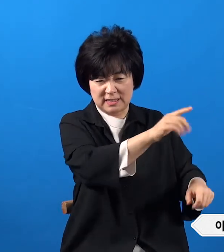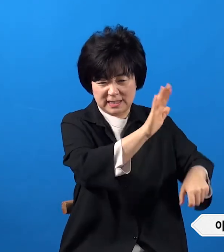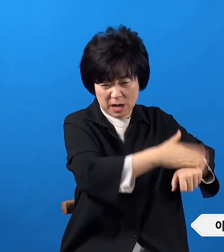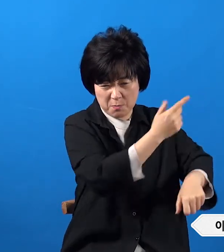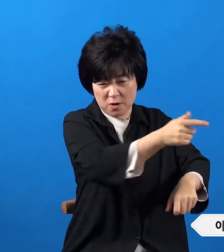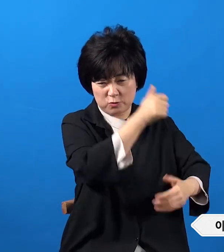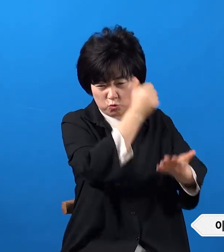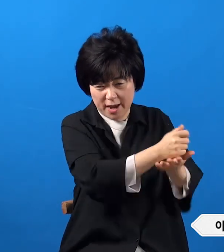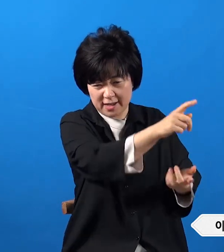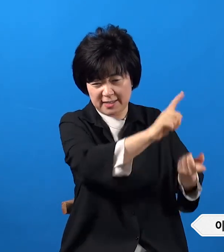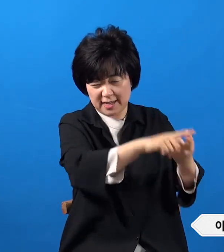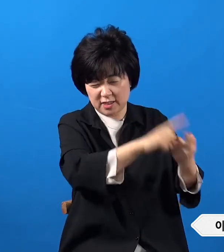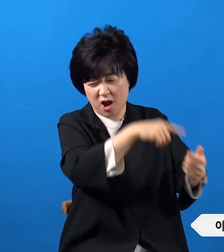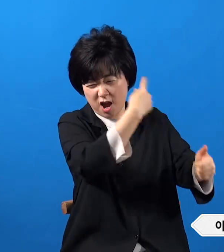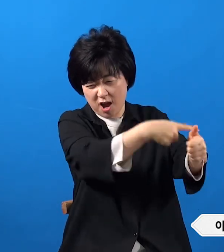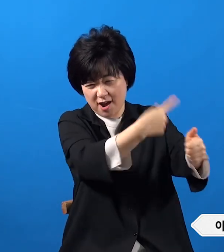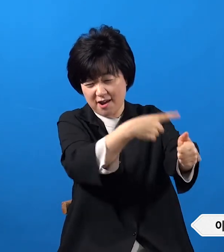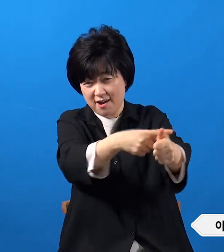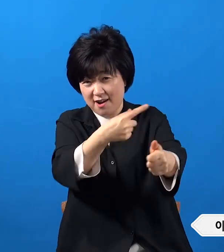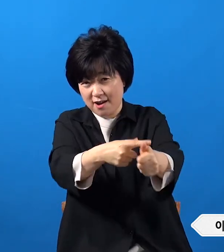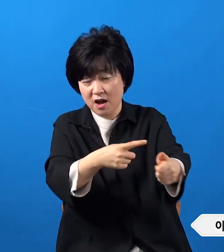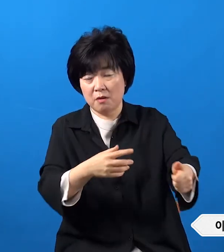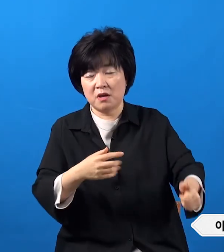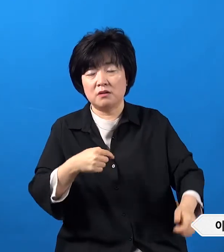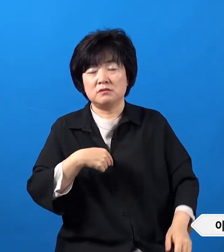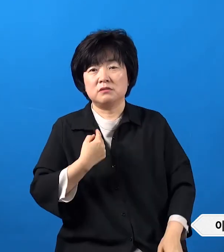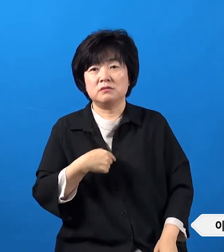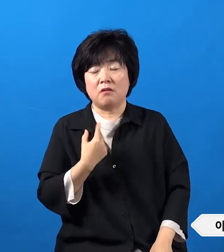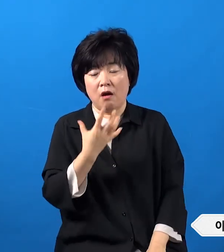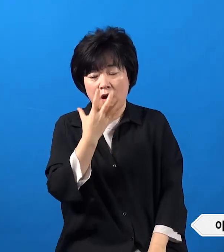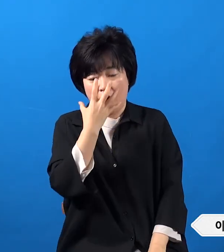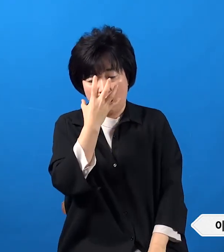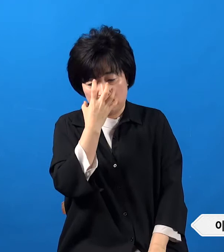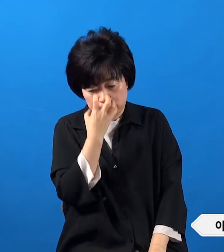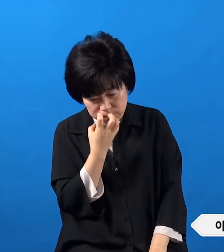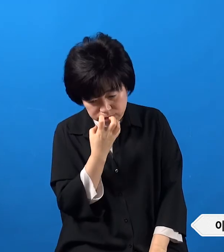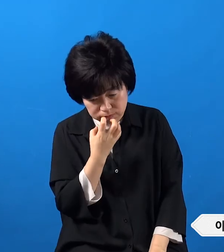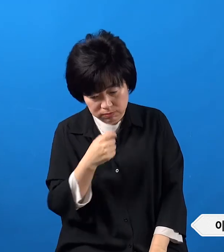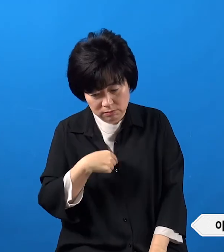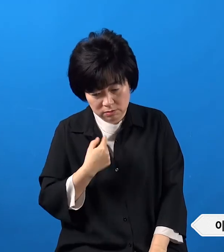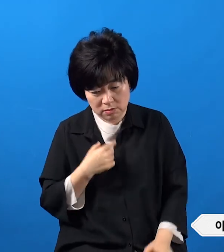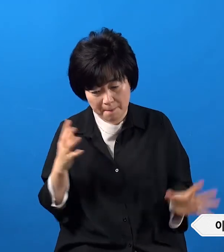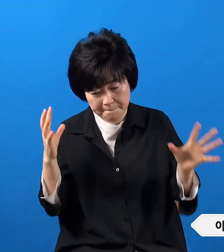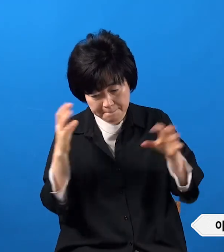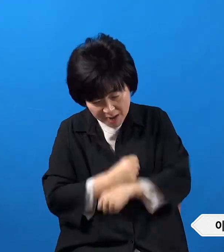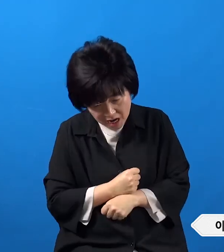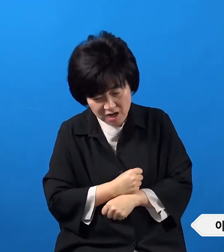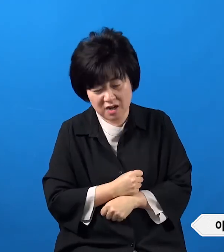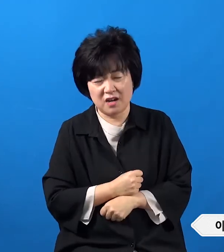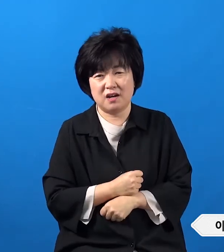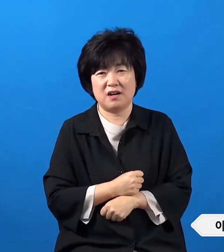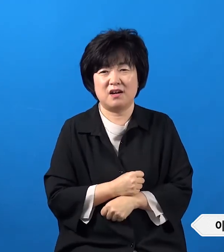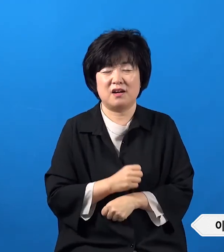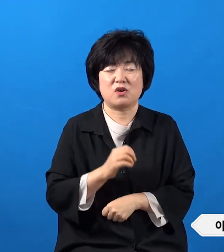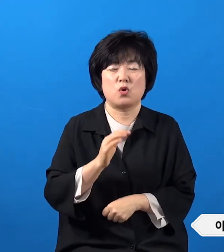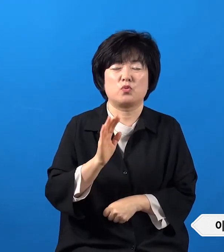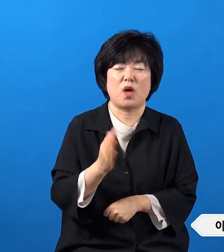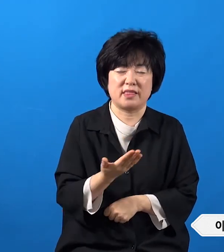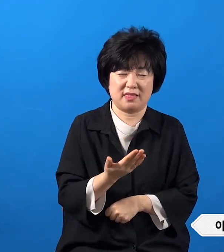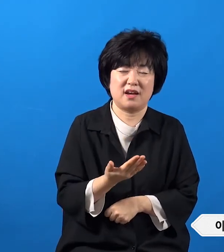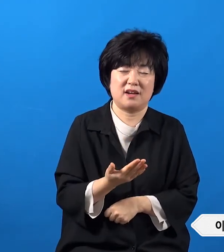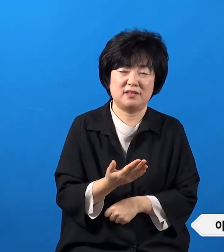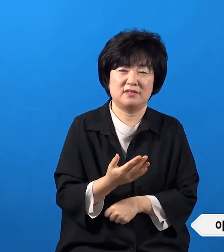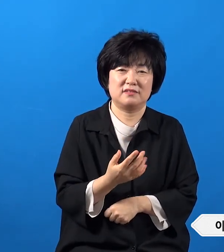지옥이 됩니다. 스스로를 고문하고 스스로를 마침내 파멸시키는 삶의 길을 걸어갈 수밖에 없다는